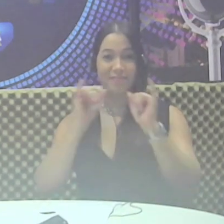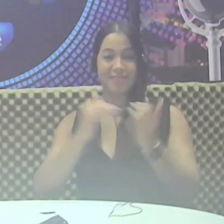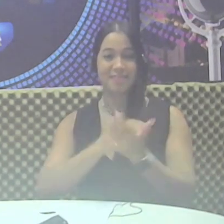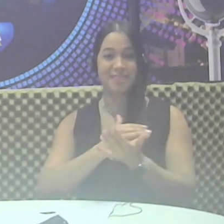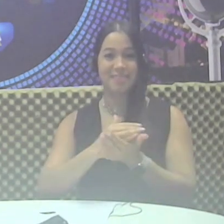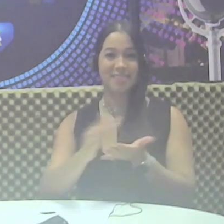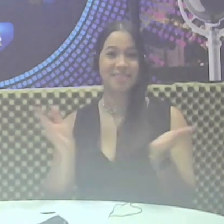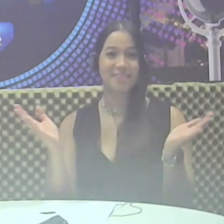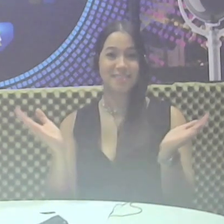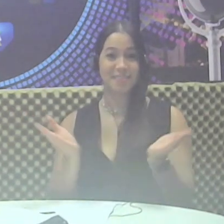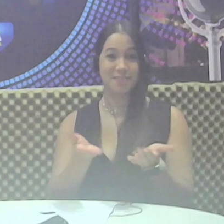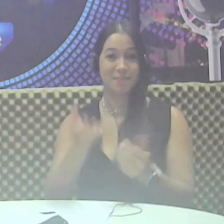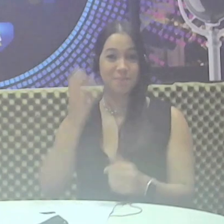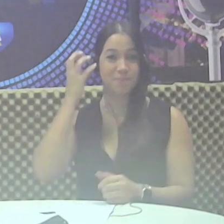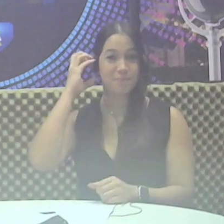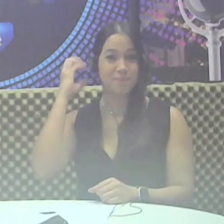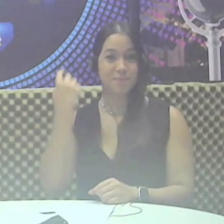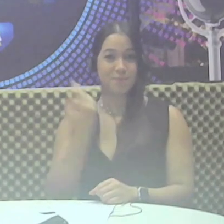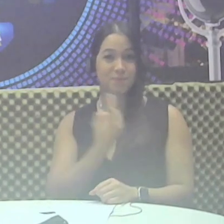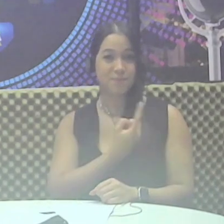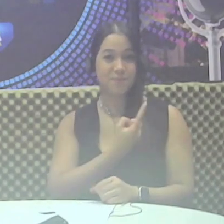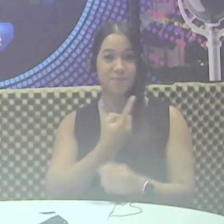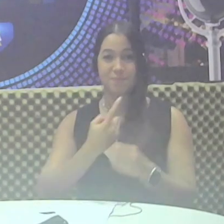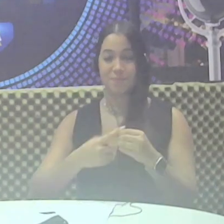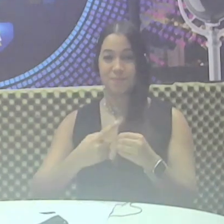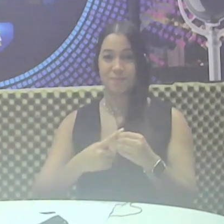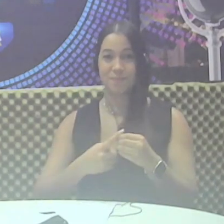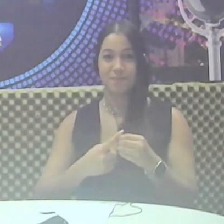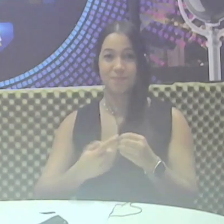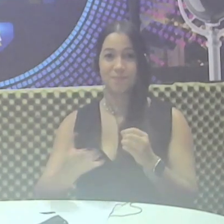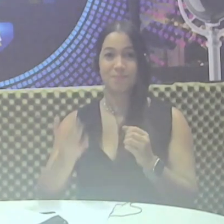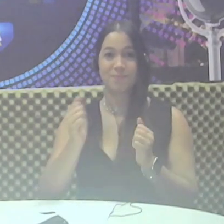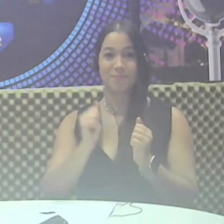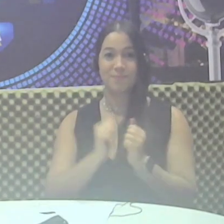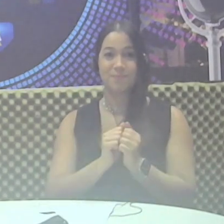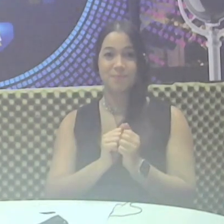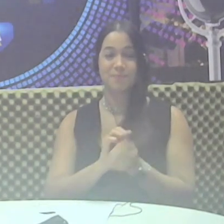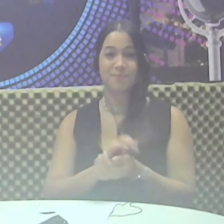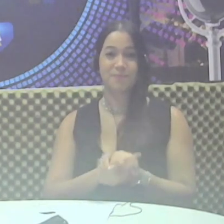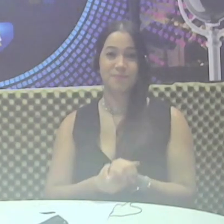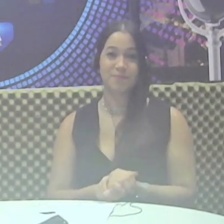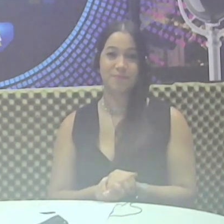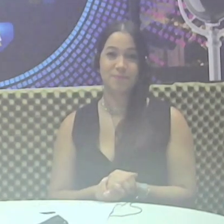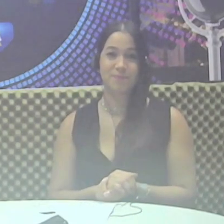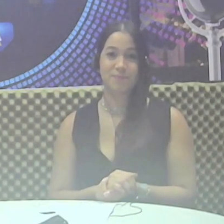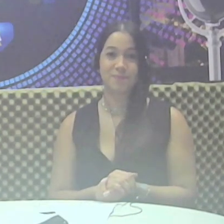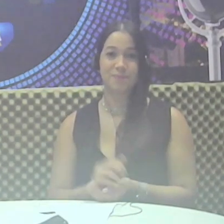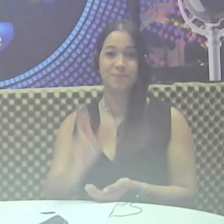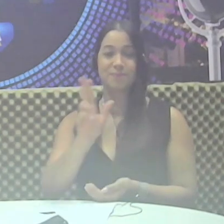outras notícias a partir de agora na Rádio Nossa Cidade. Vem com a gente!